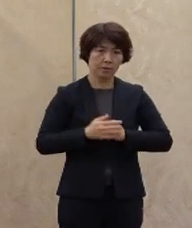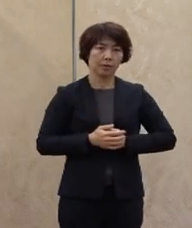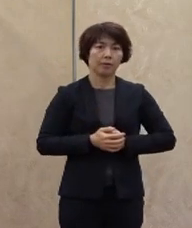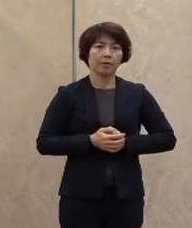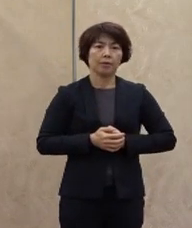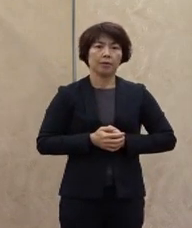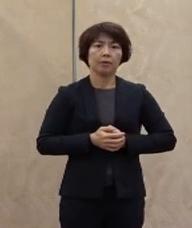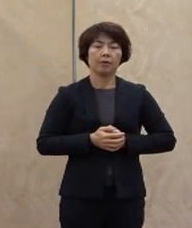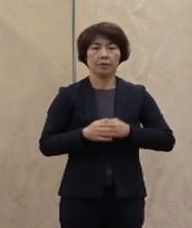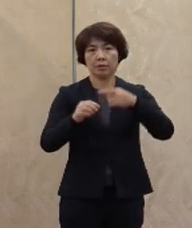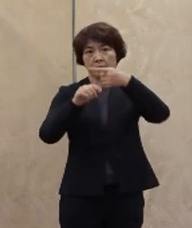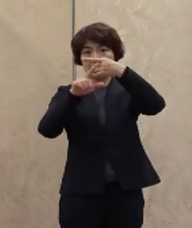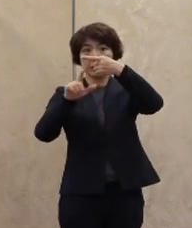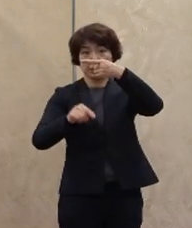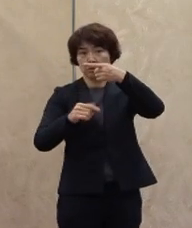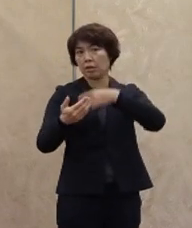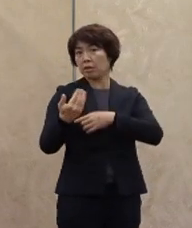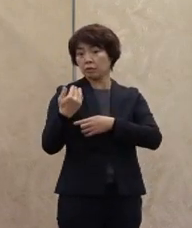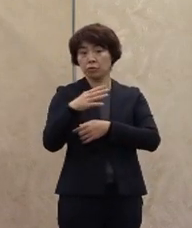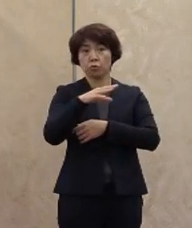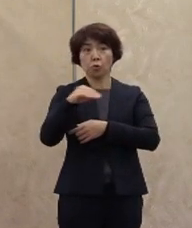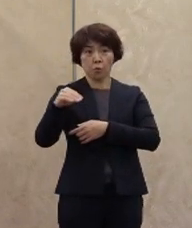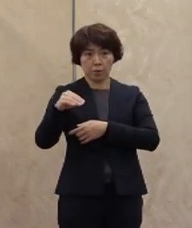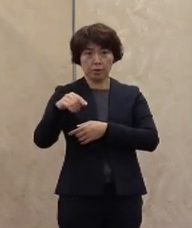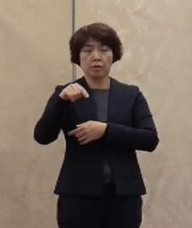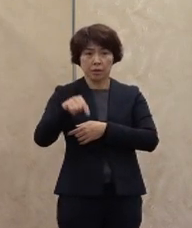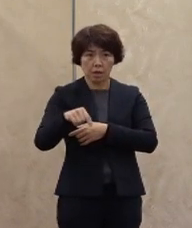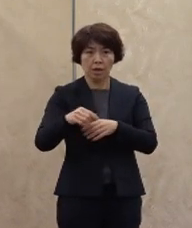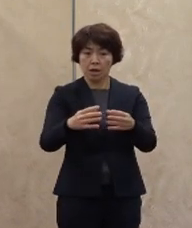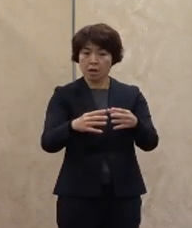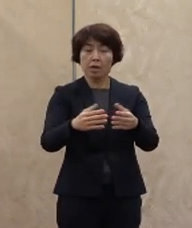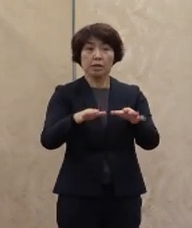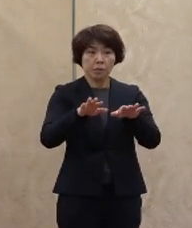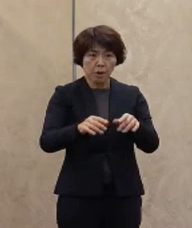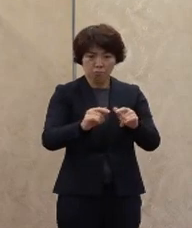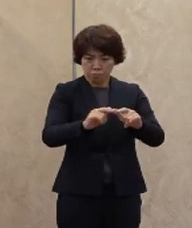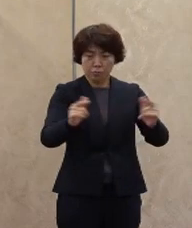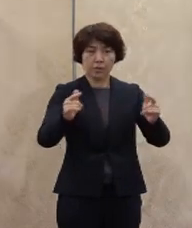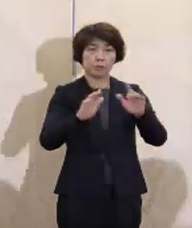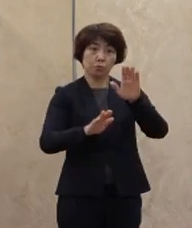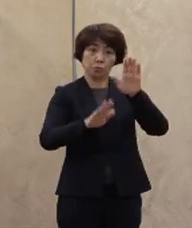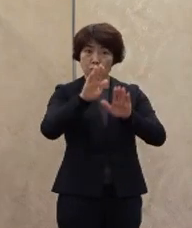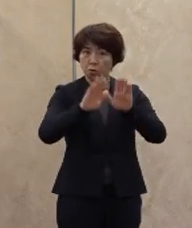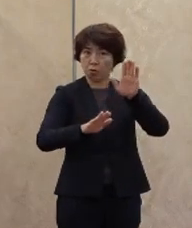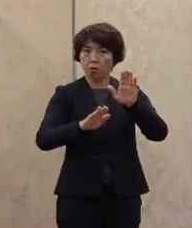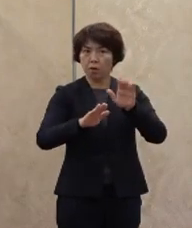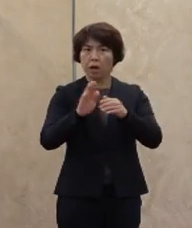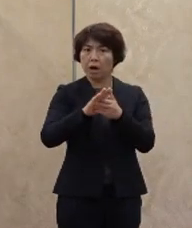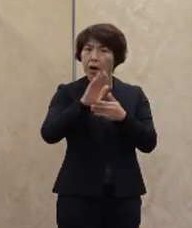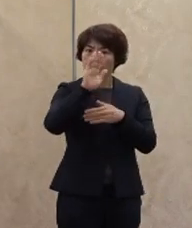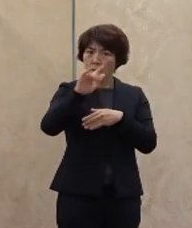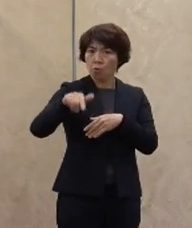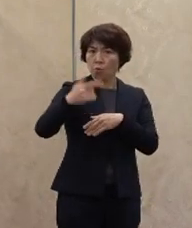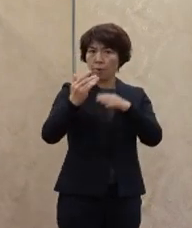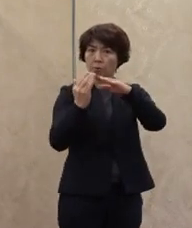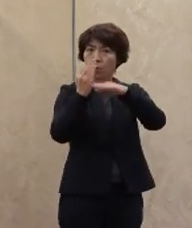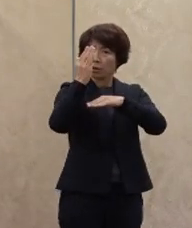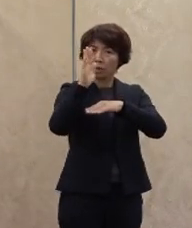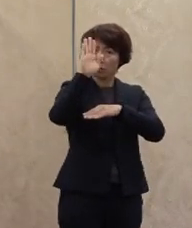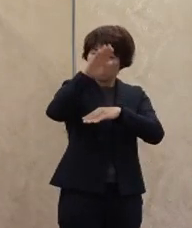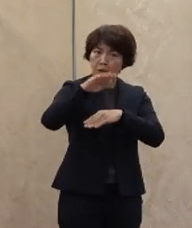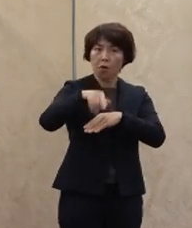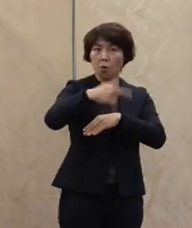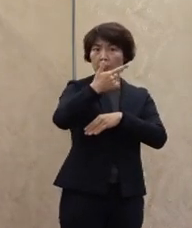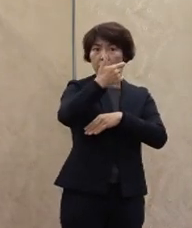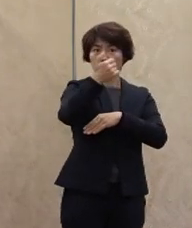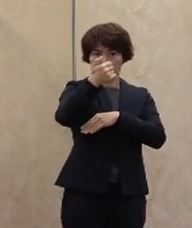ります。1月の先週の土曜日の段階でこの感染の状況でしたから、その後も600名を超えた、次は650名